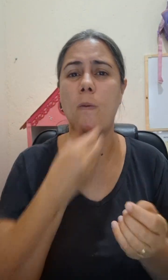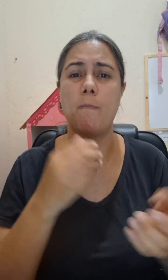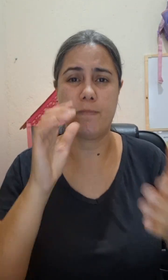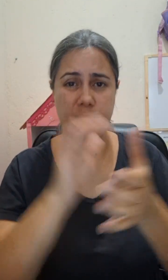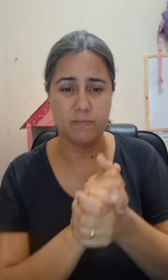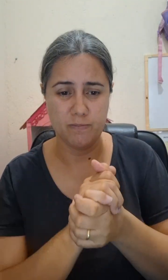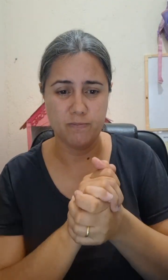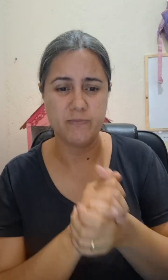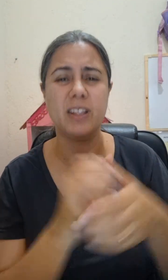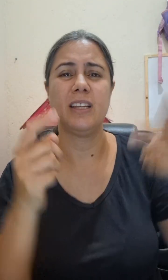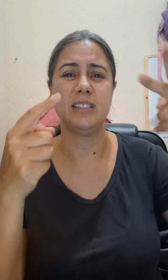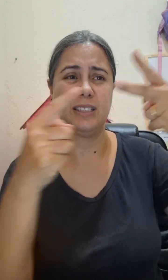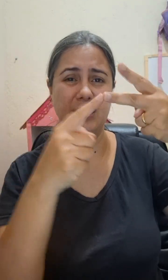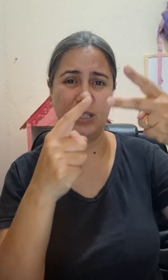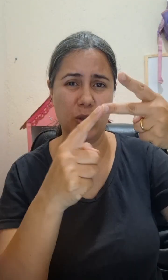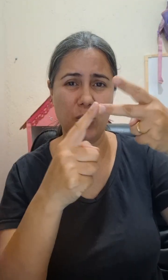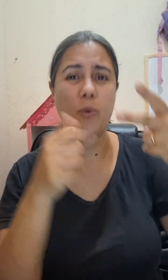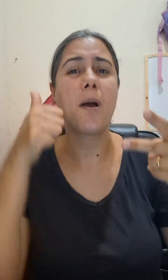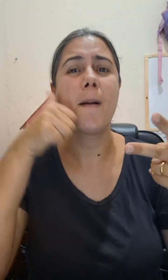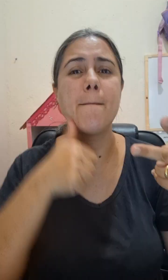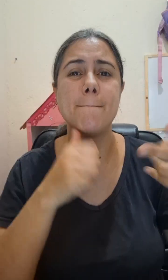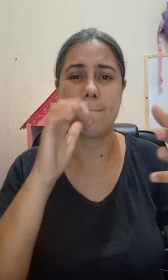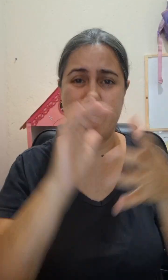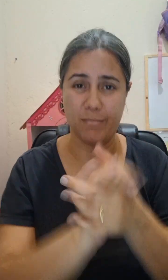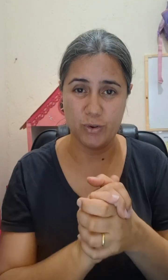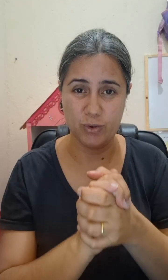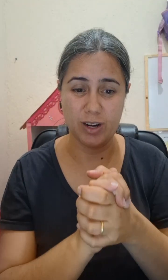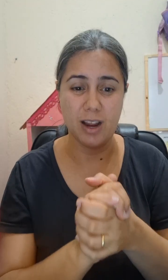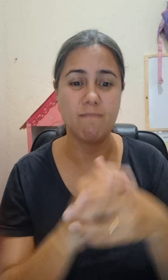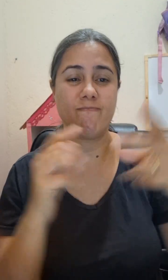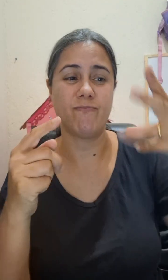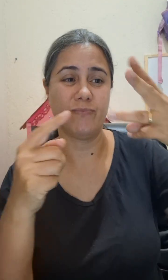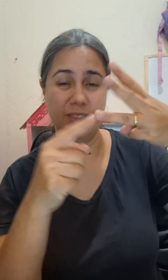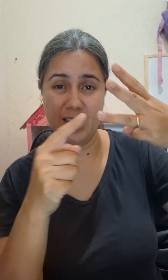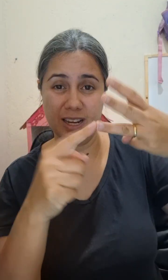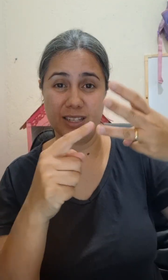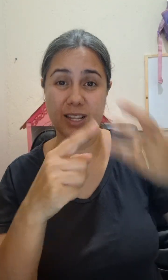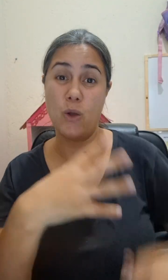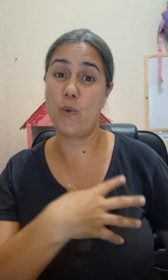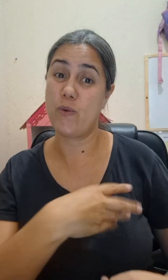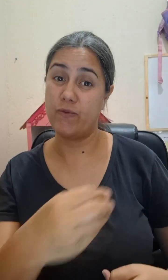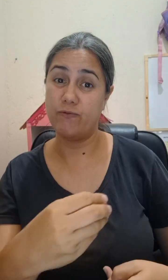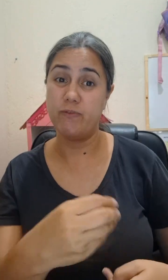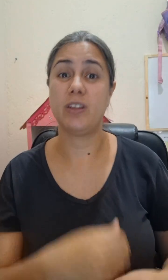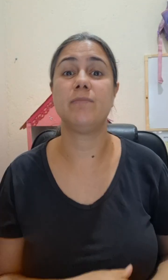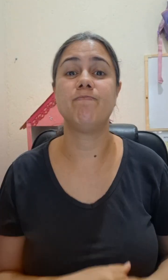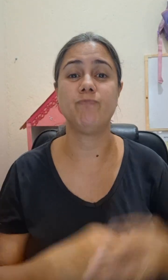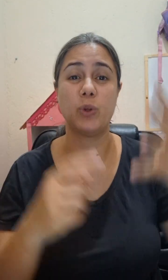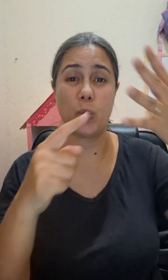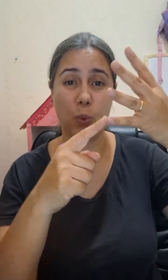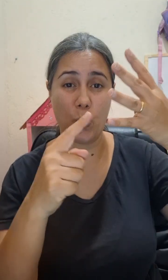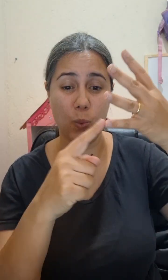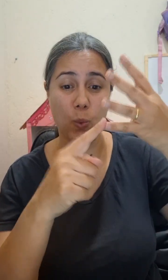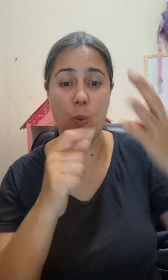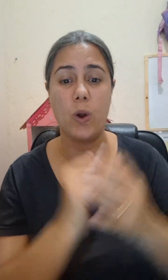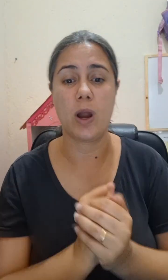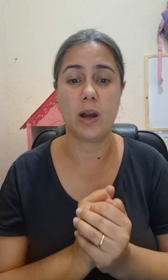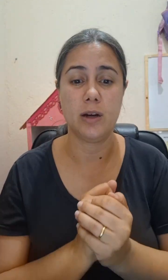marido, o segundo é a esposa, o terceiro é os filhos, o quarto